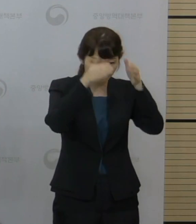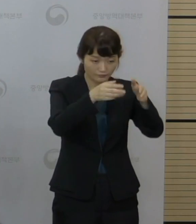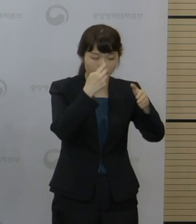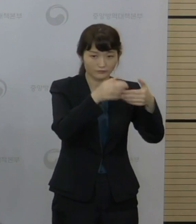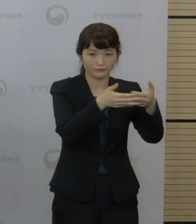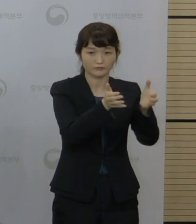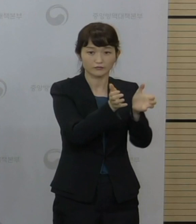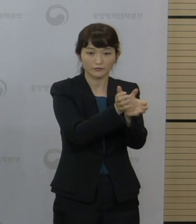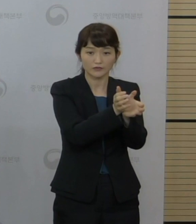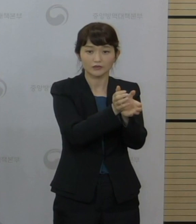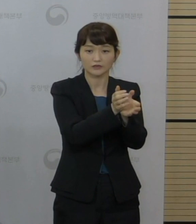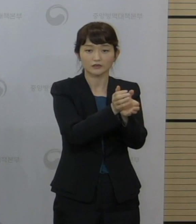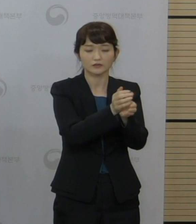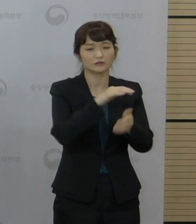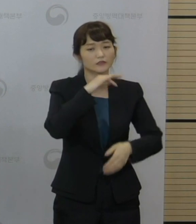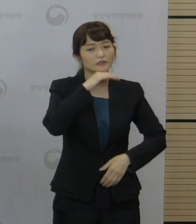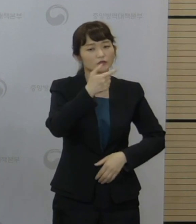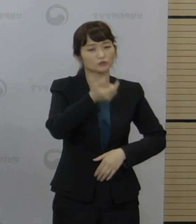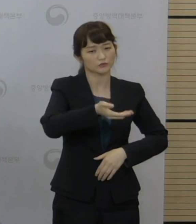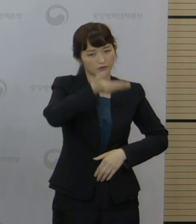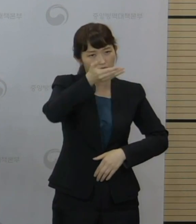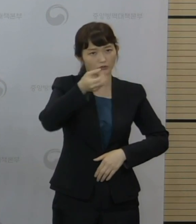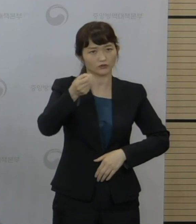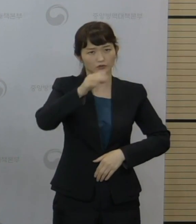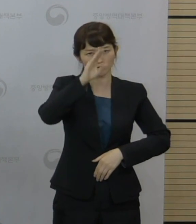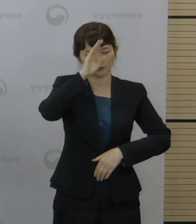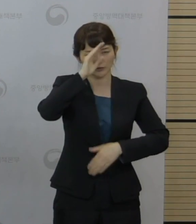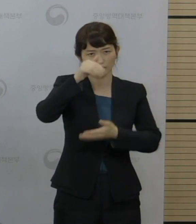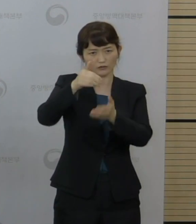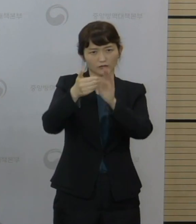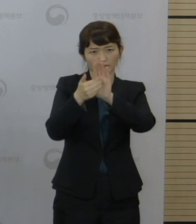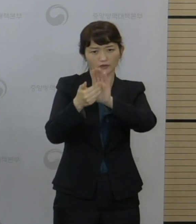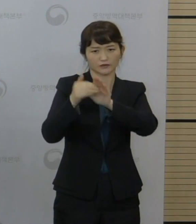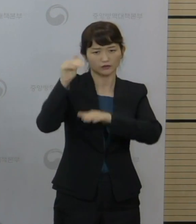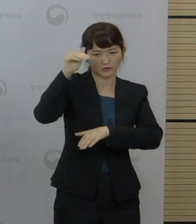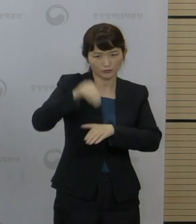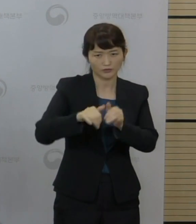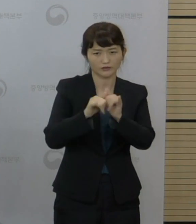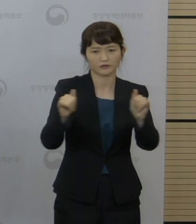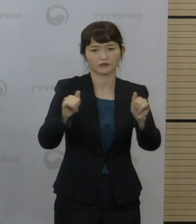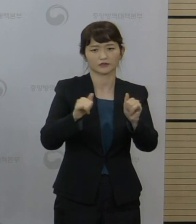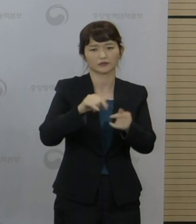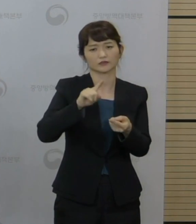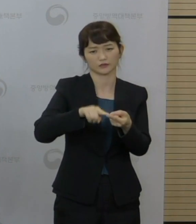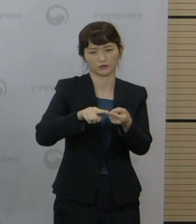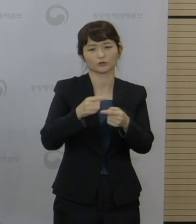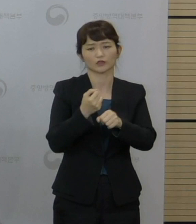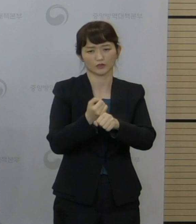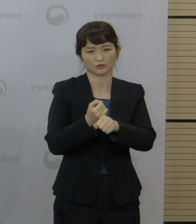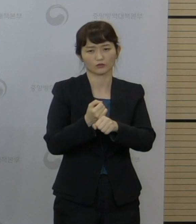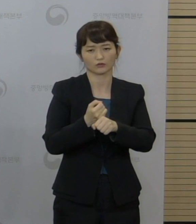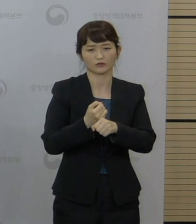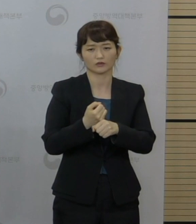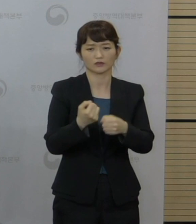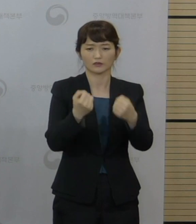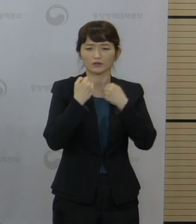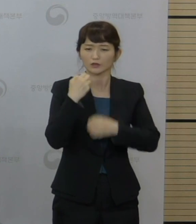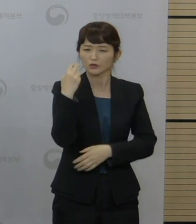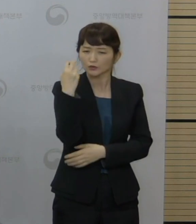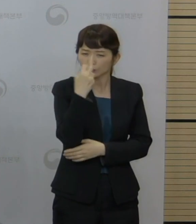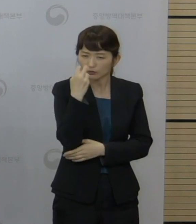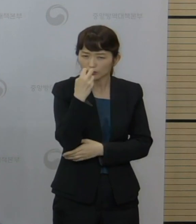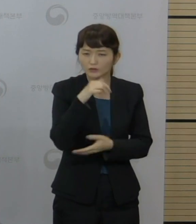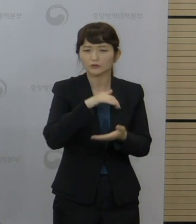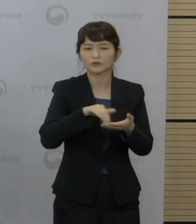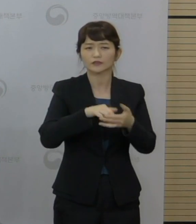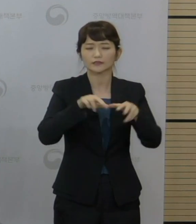집중관리군 대상 기준은 60세 이상 또는 면역 저하자로 변경 없이 유지하되 건강 모니터링 횟수는